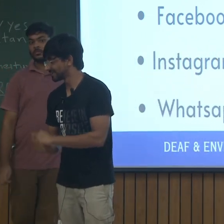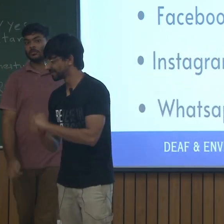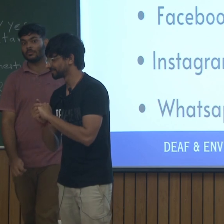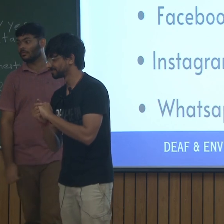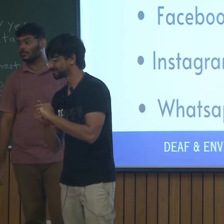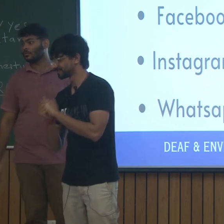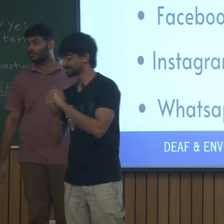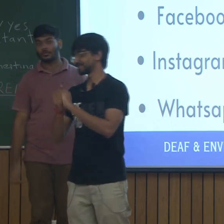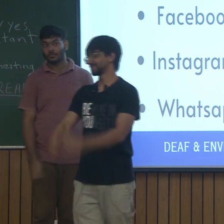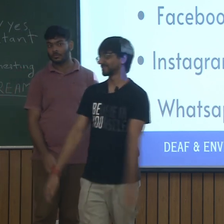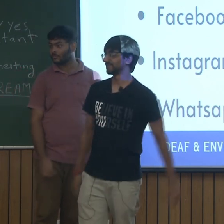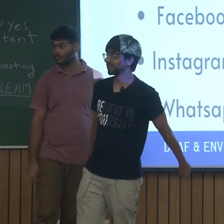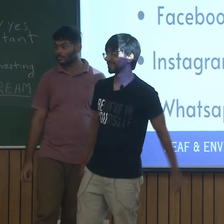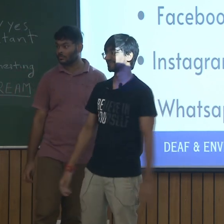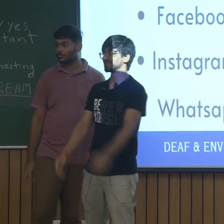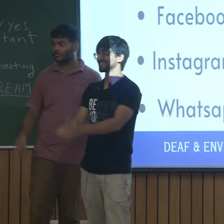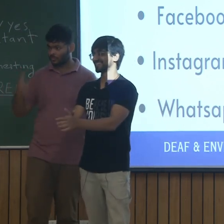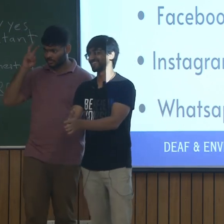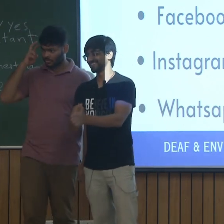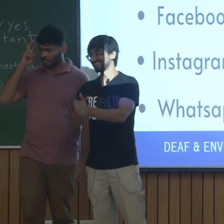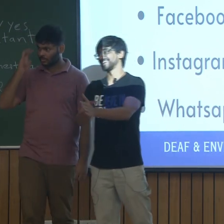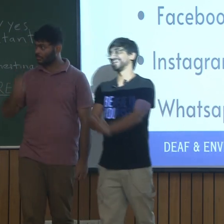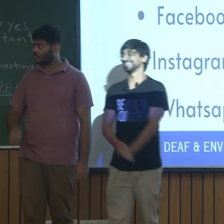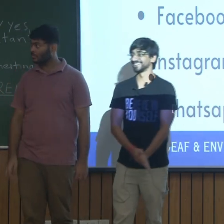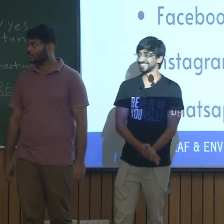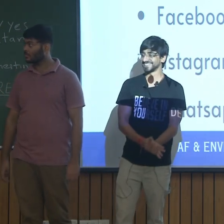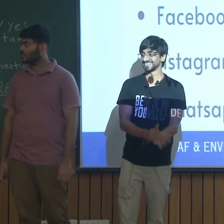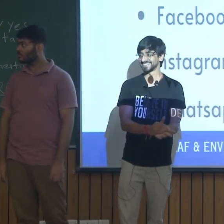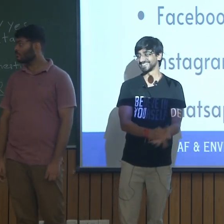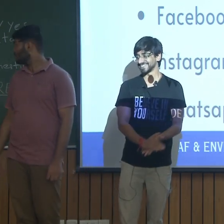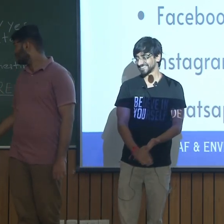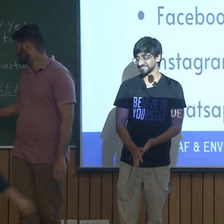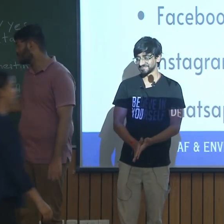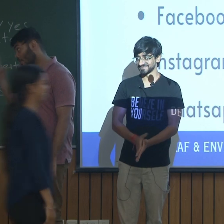रितिका मैम बहुत आराम हो गई, आइए।